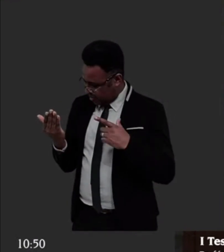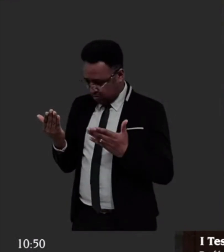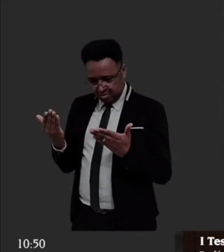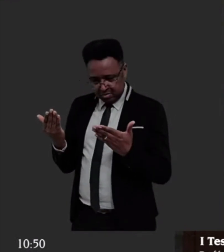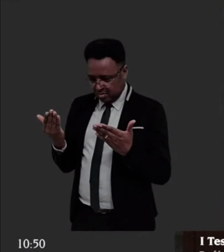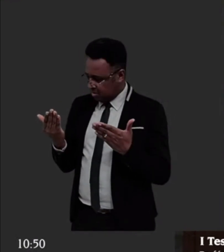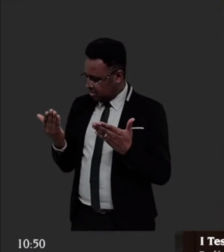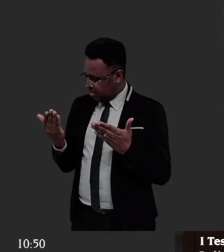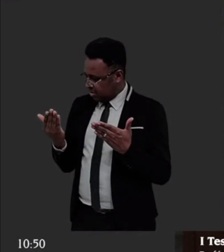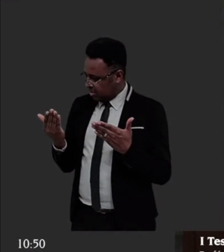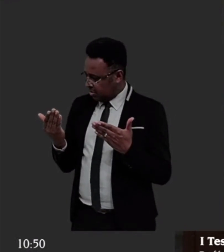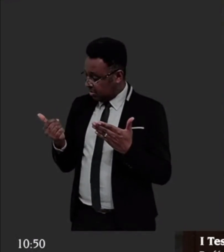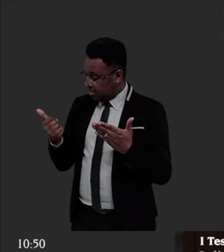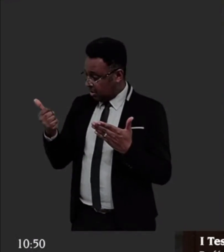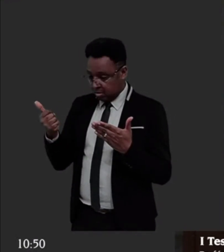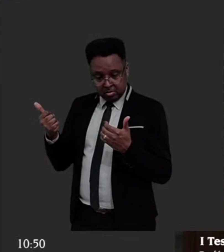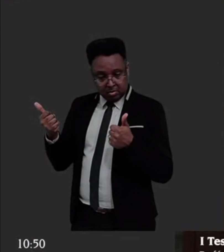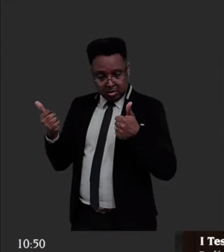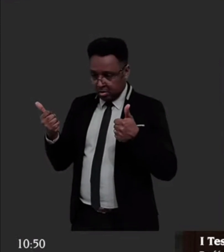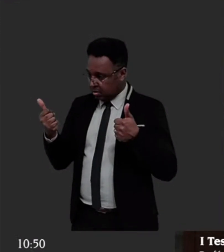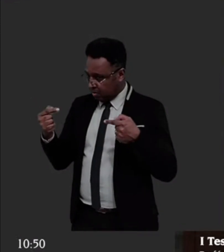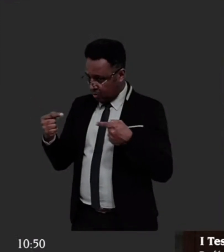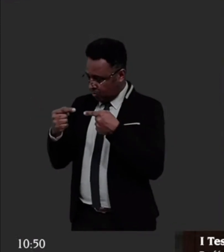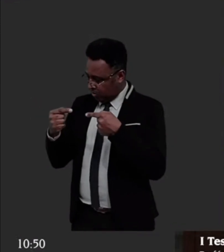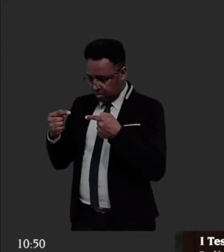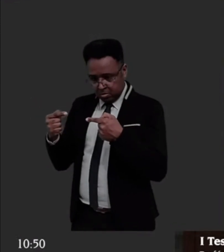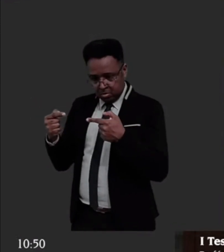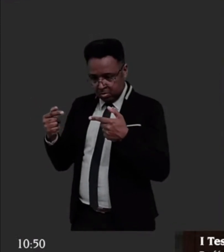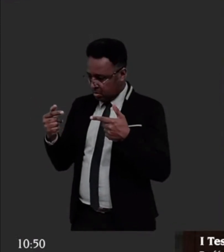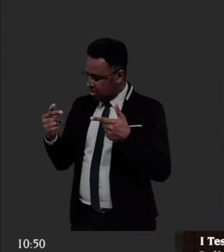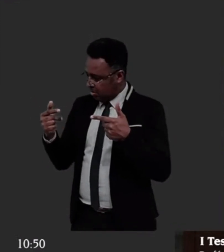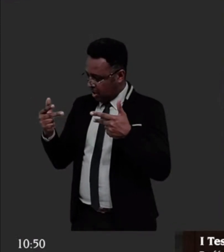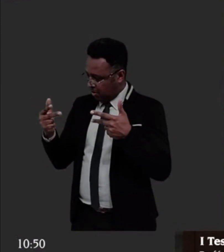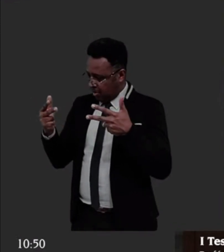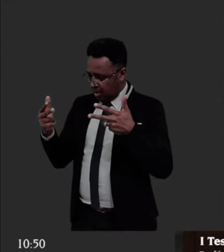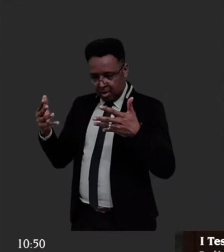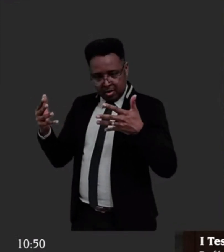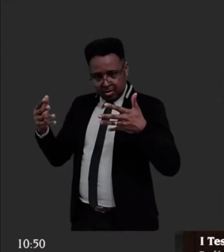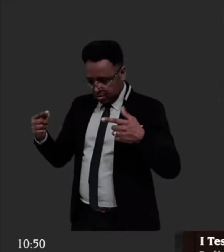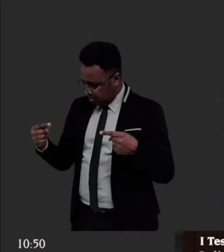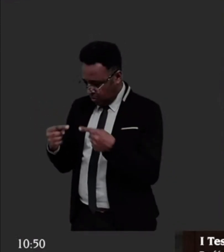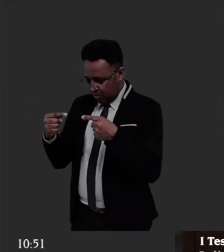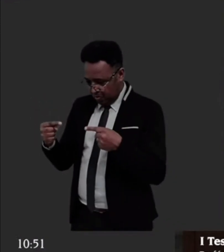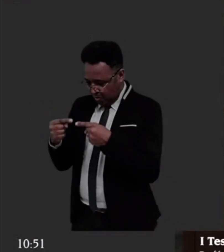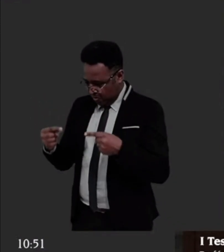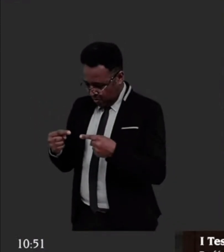coincide a relação, é mesmo igual ao que eu tenho aqui que ele trouxe, então eu